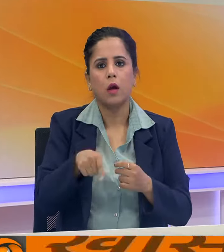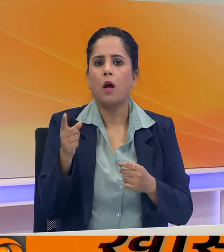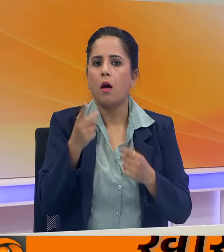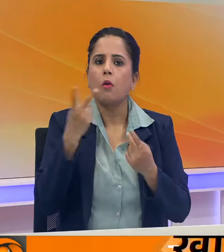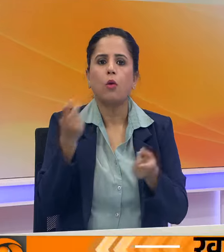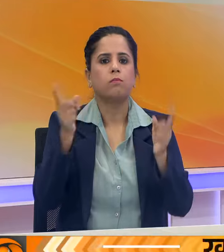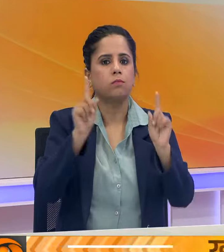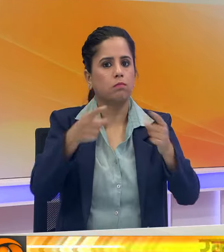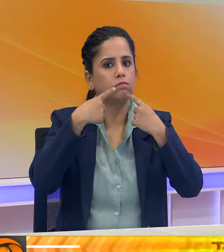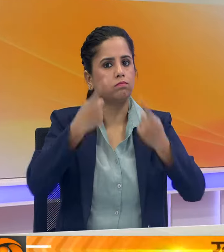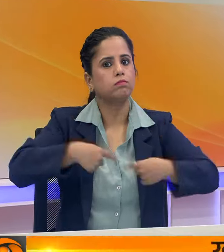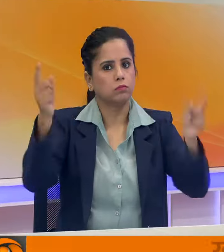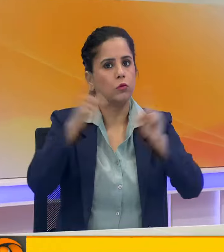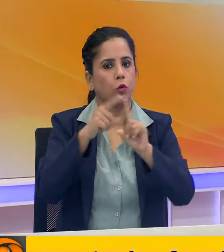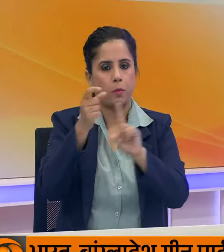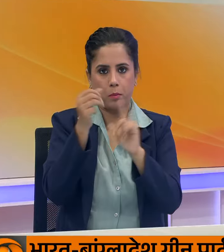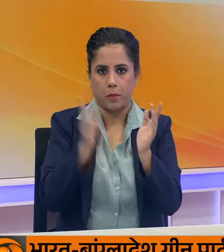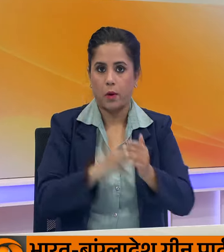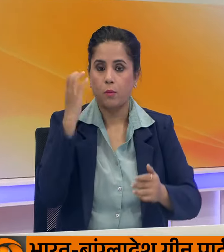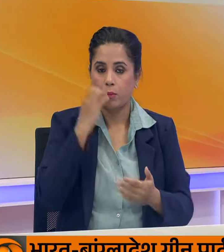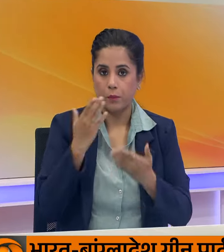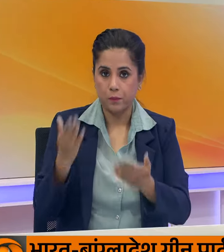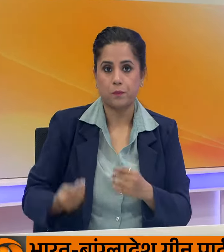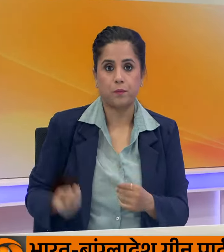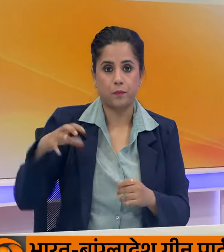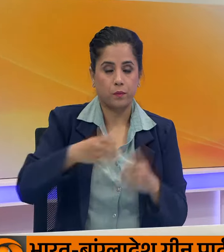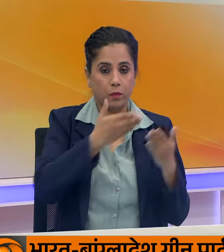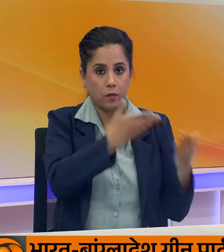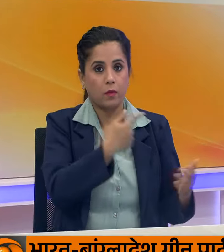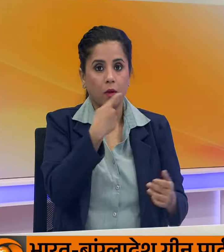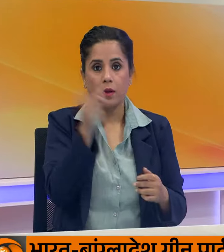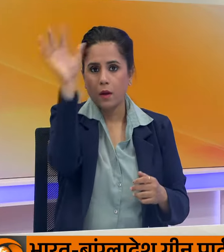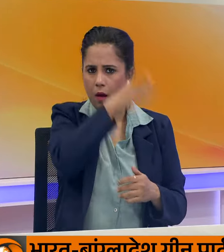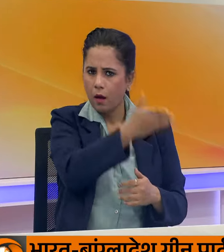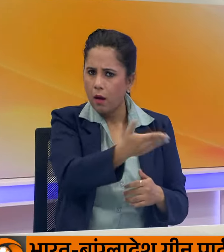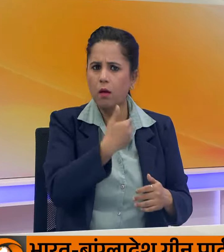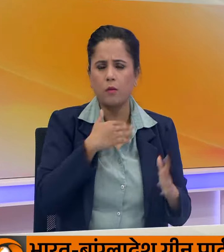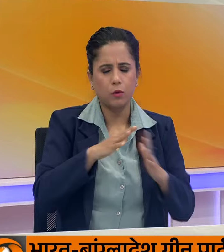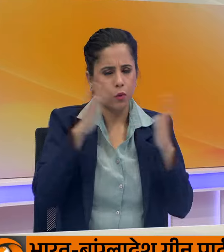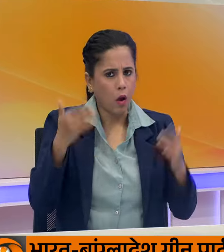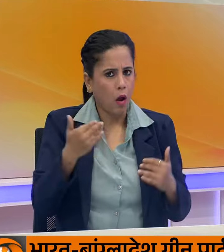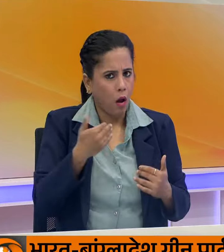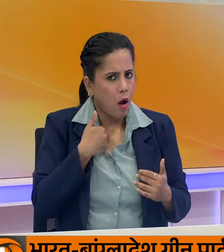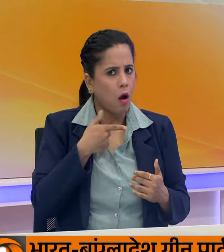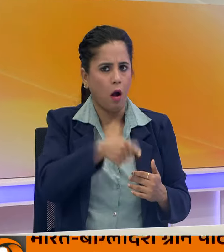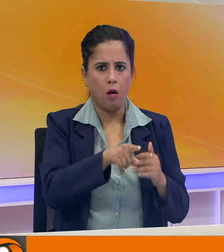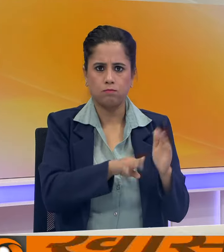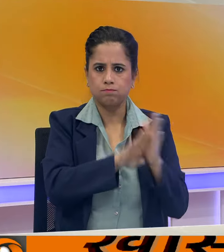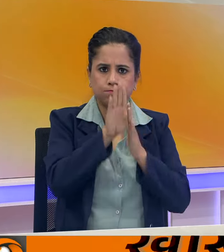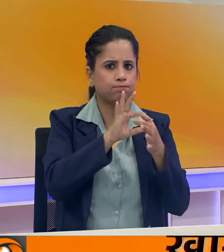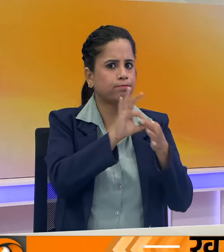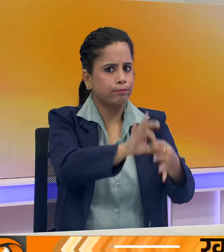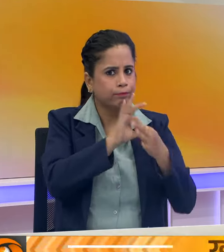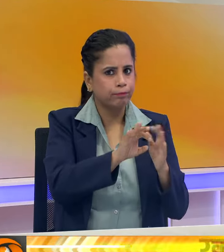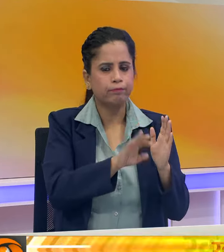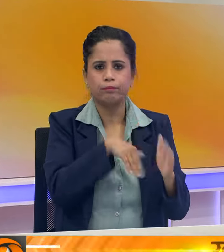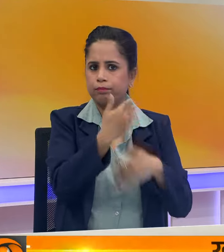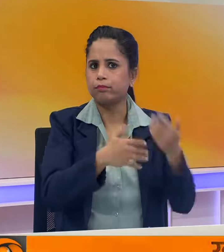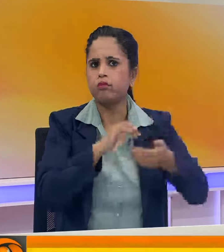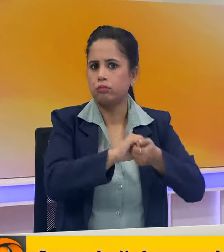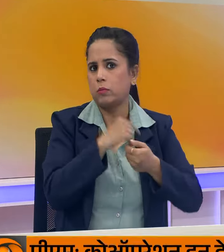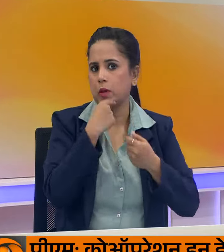जारी किया प्रधानमंत्री नरेंद्र मोदी ने बांग्लादेश को भारत का सबसे बड़ा विकास भागीदारी बताते